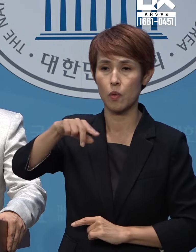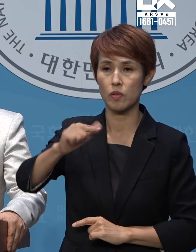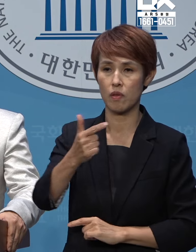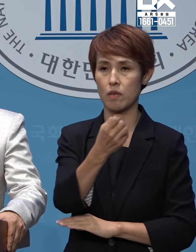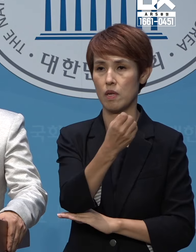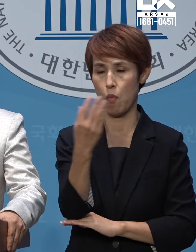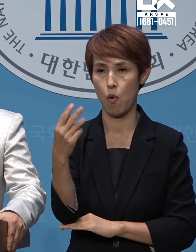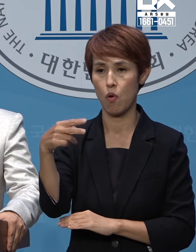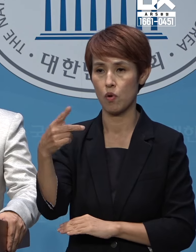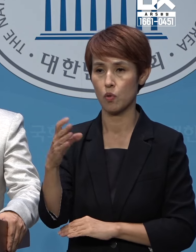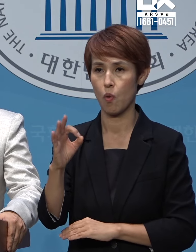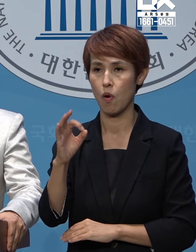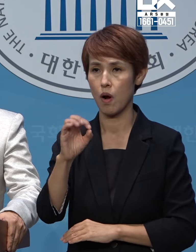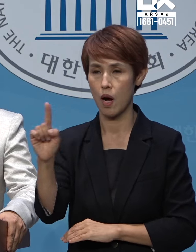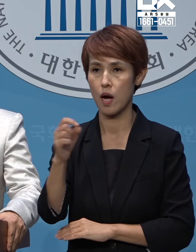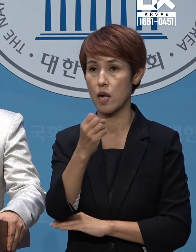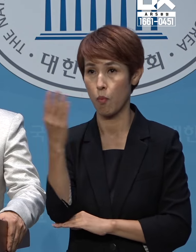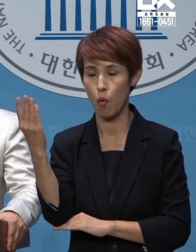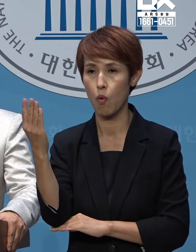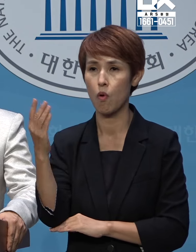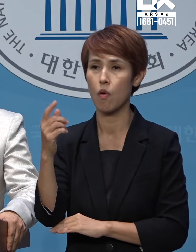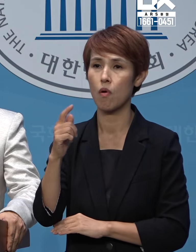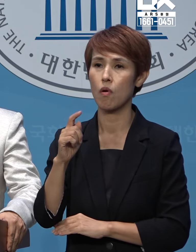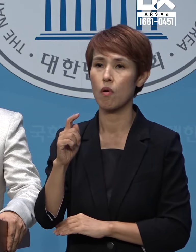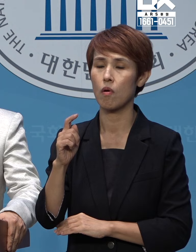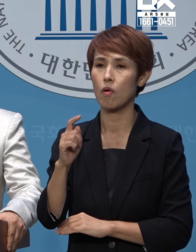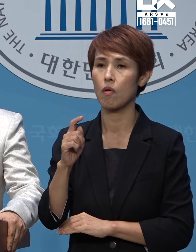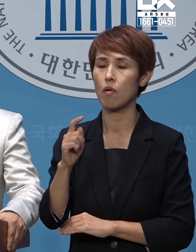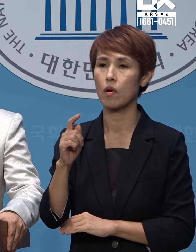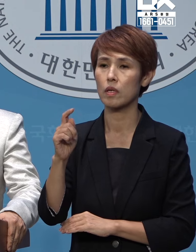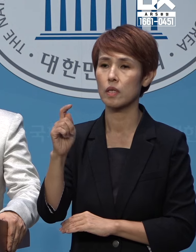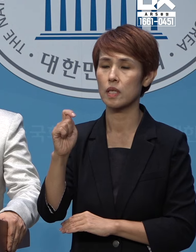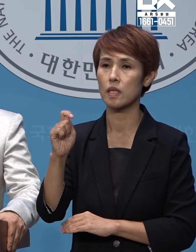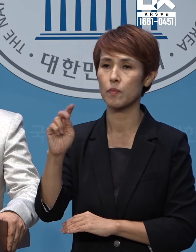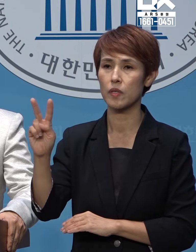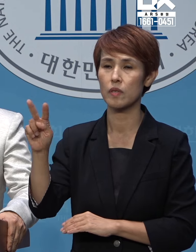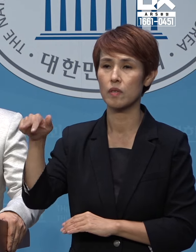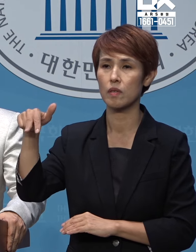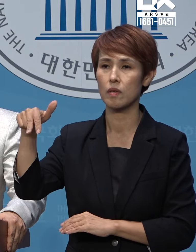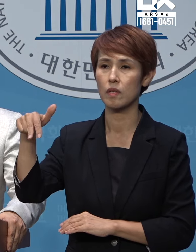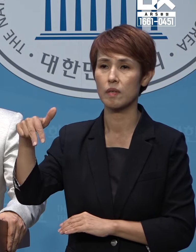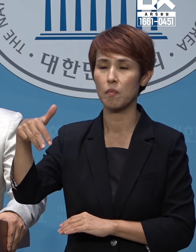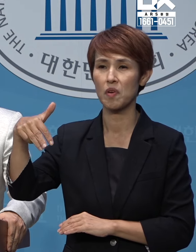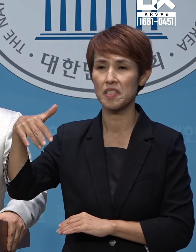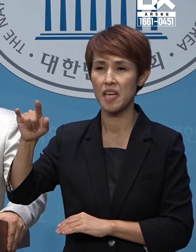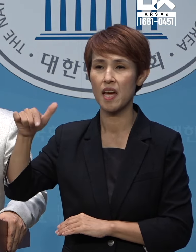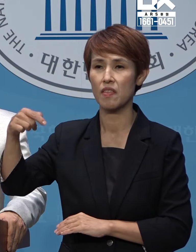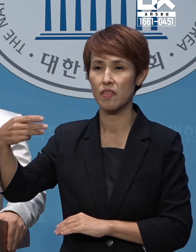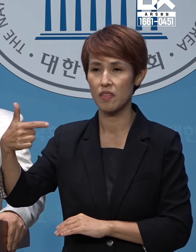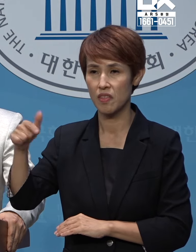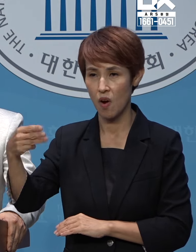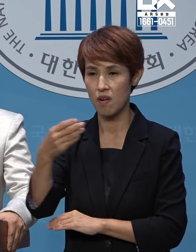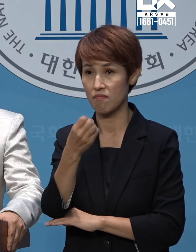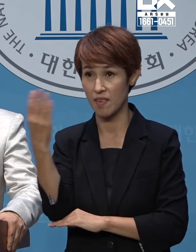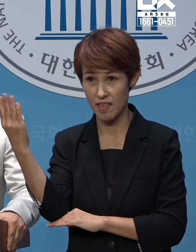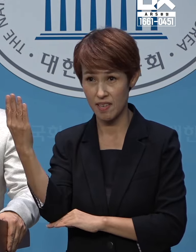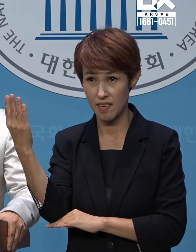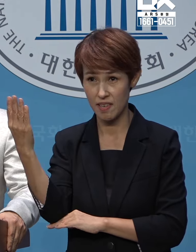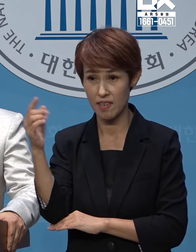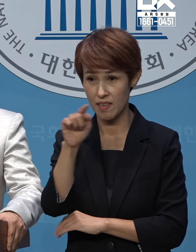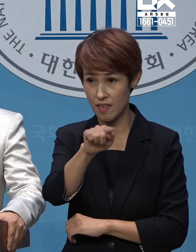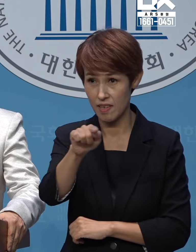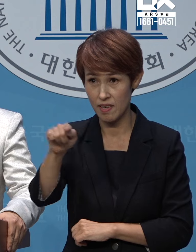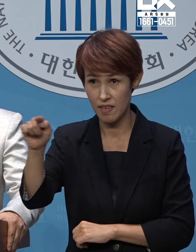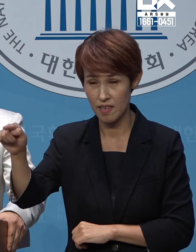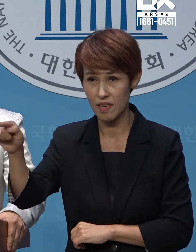동화일보 TV 조선 채널 A 등 보수 매체 언론을 중심으로 각까지